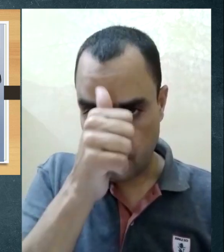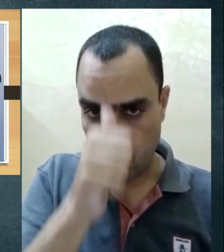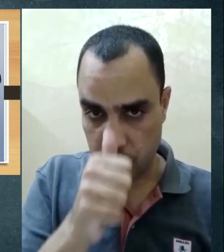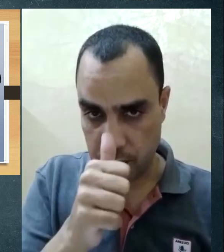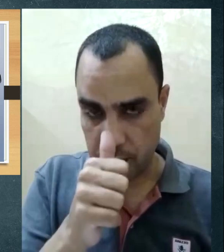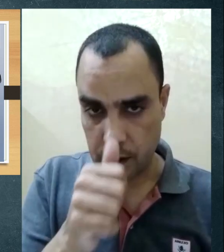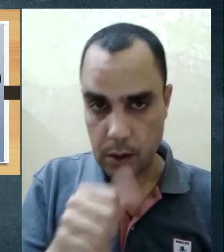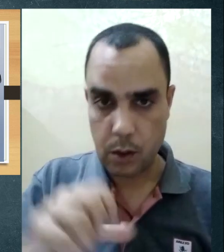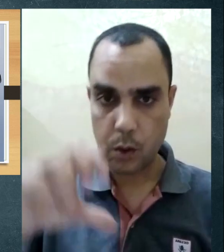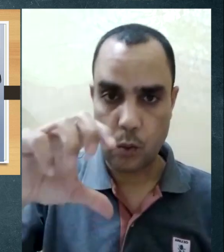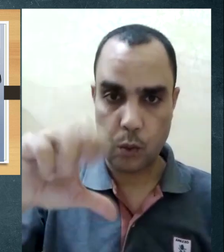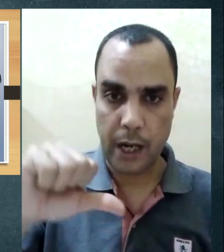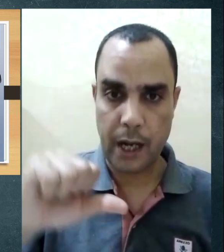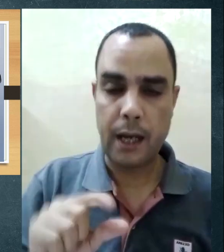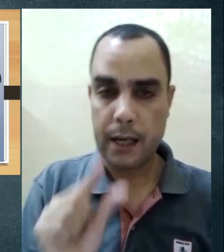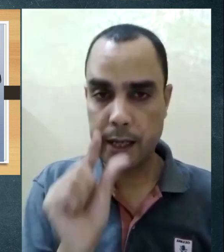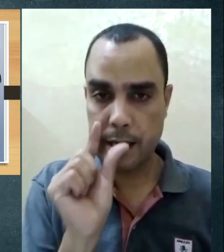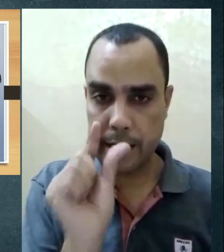الحزن